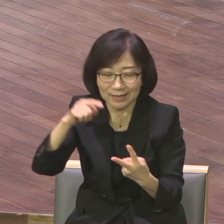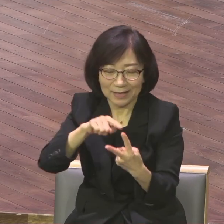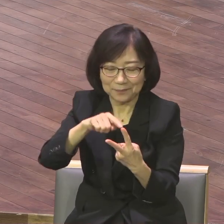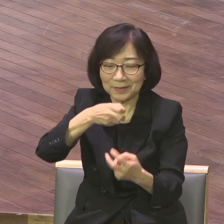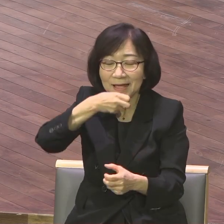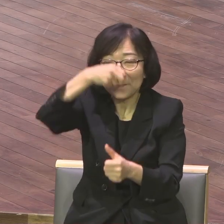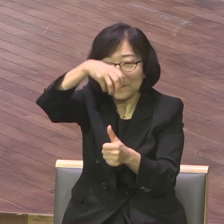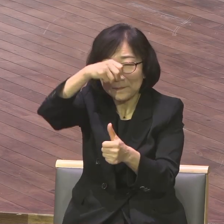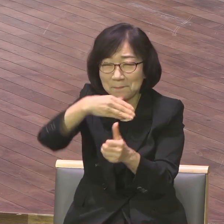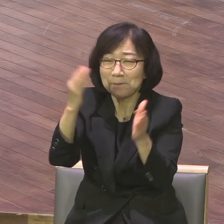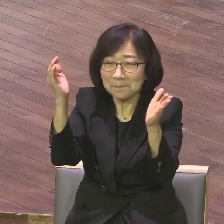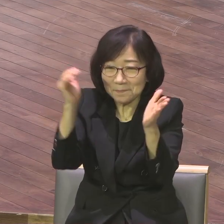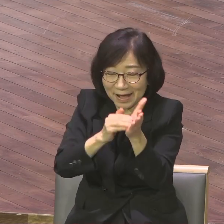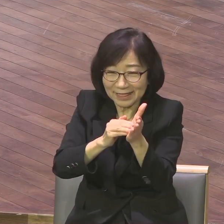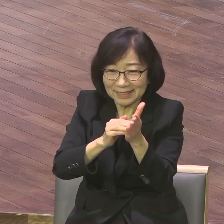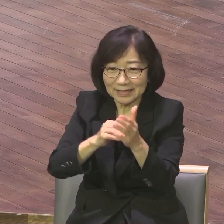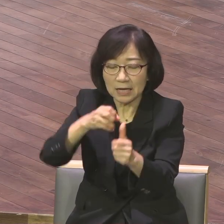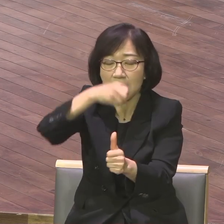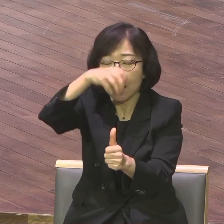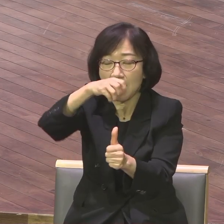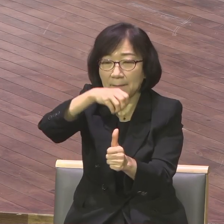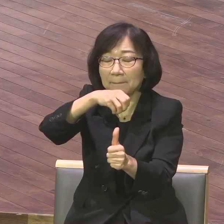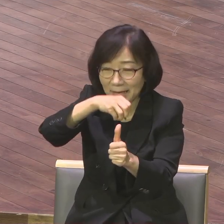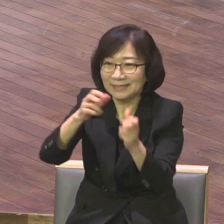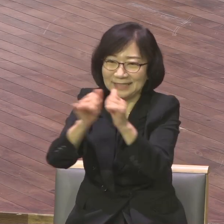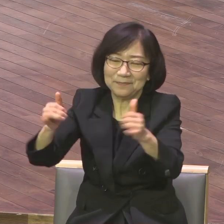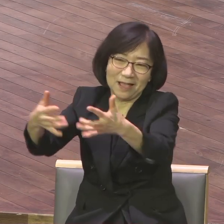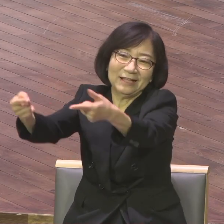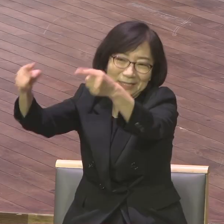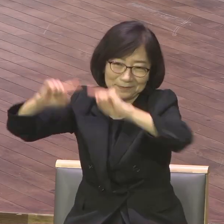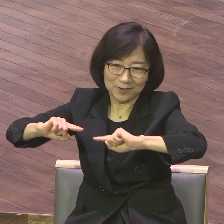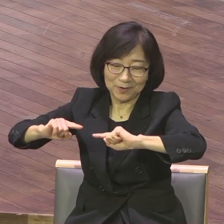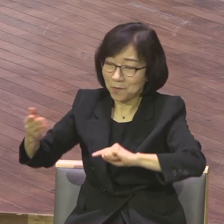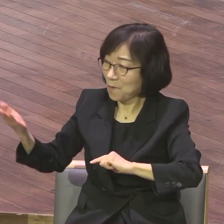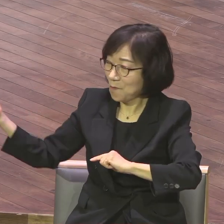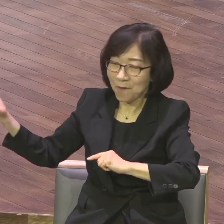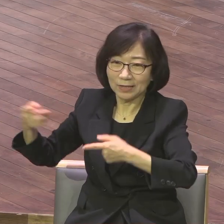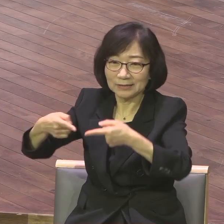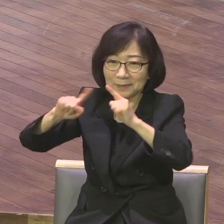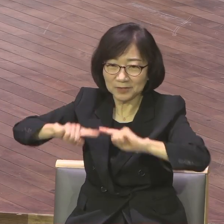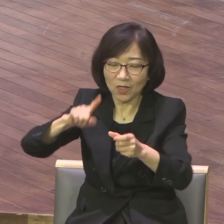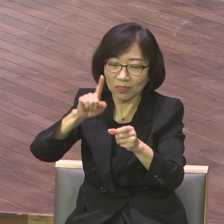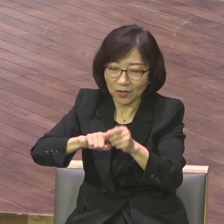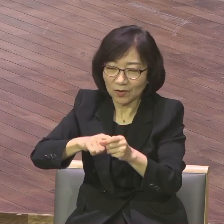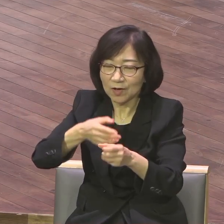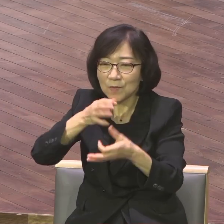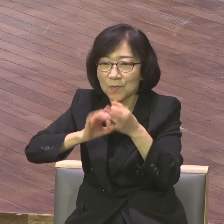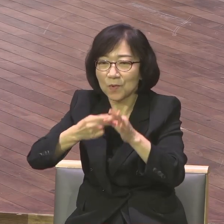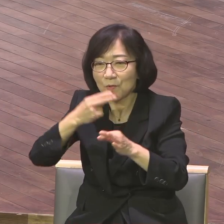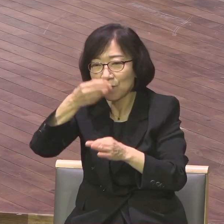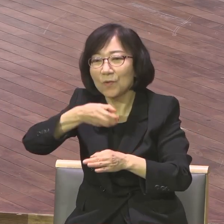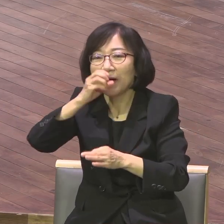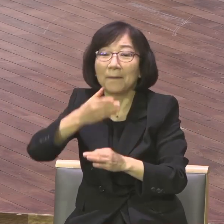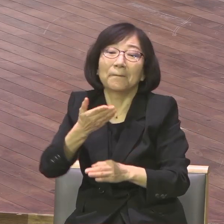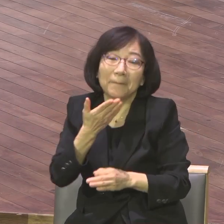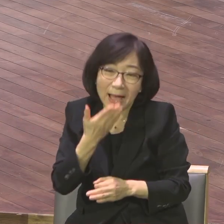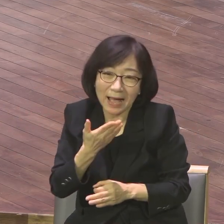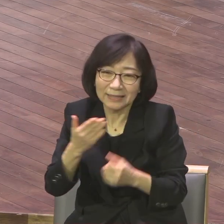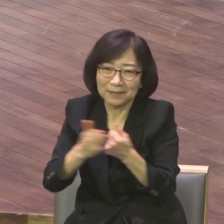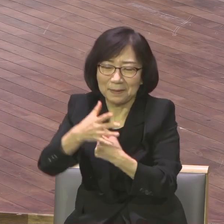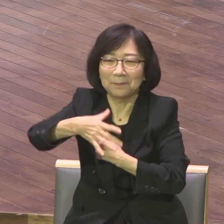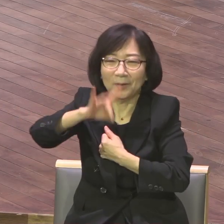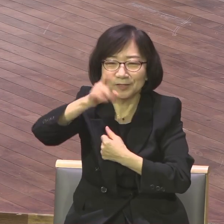받은 자만이 그렇게 성찬에 참여할 수 있기 때문에 먼저 세례식을